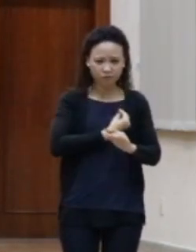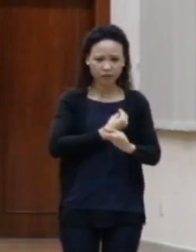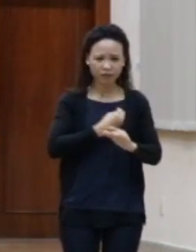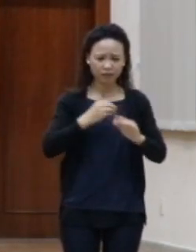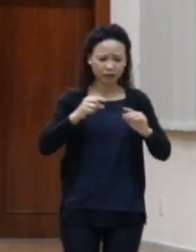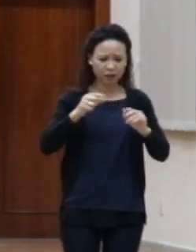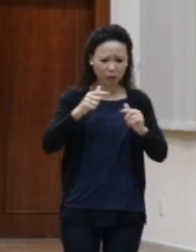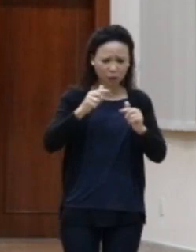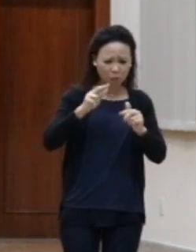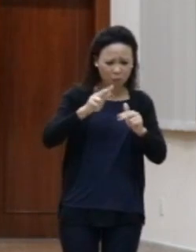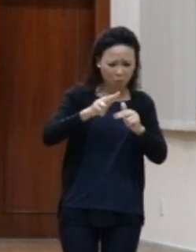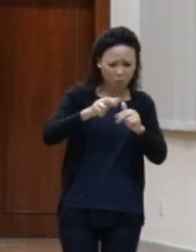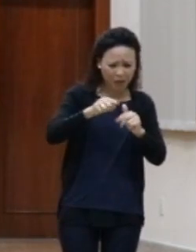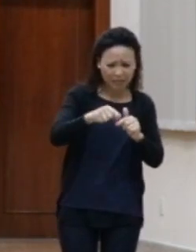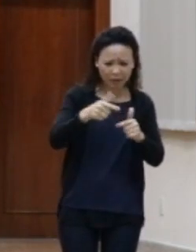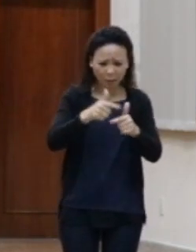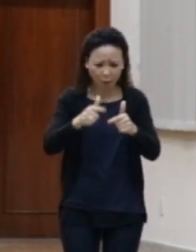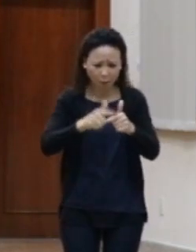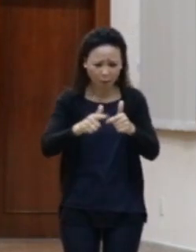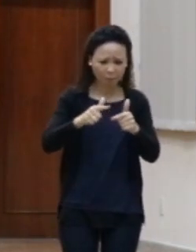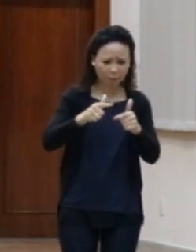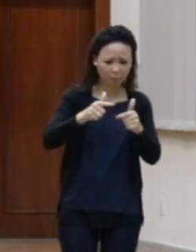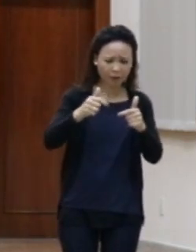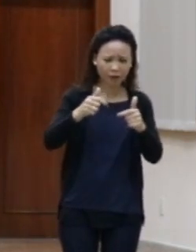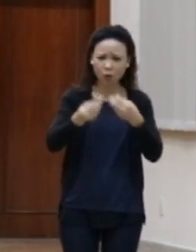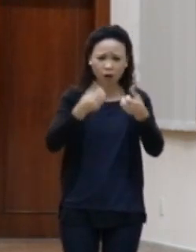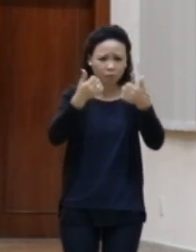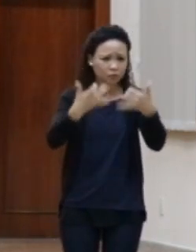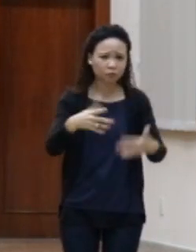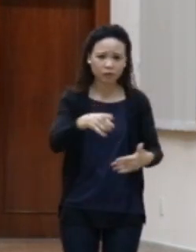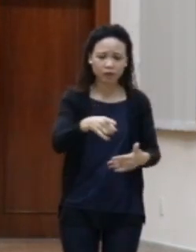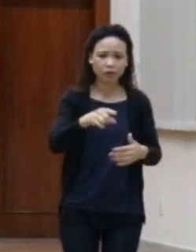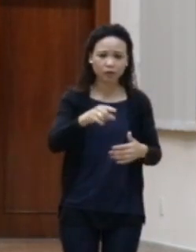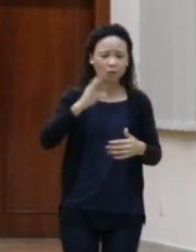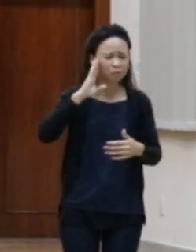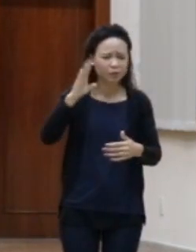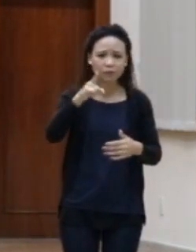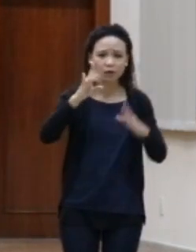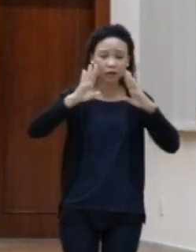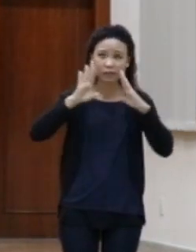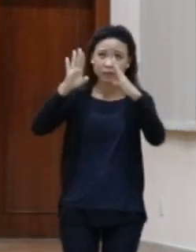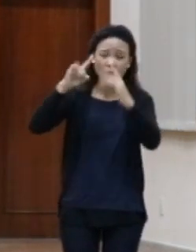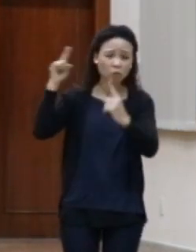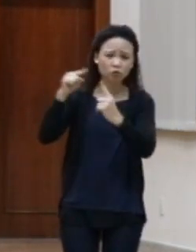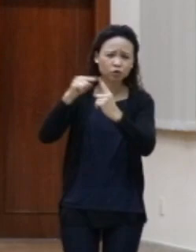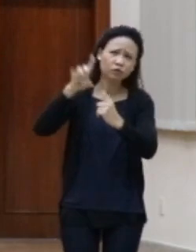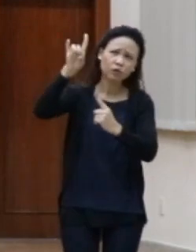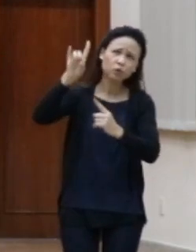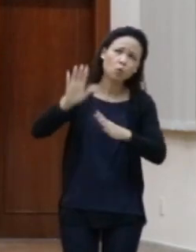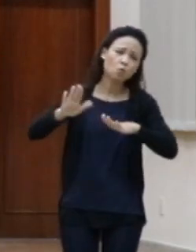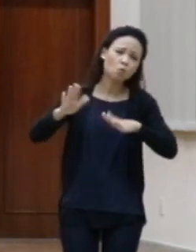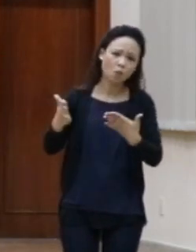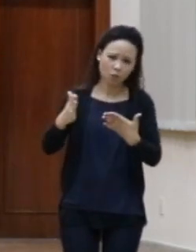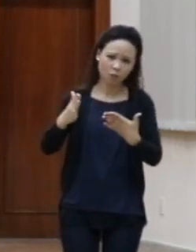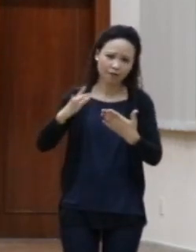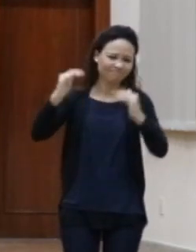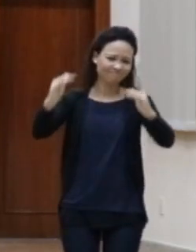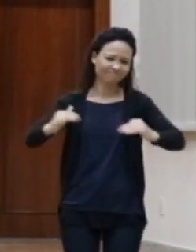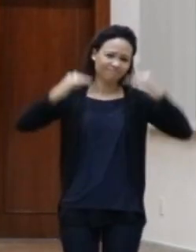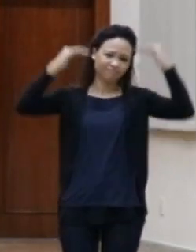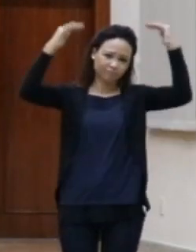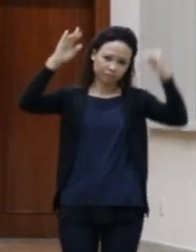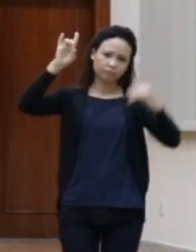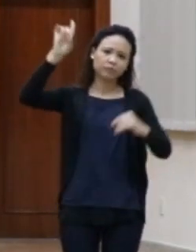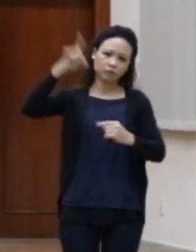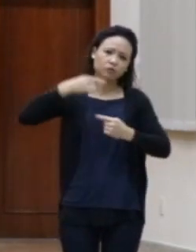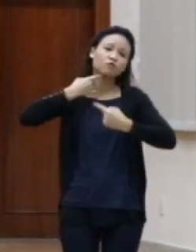coisas ruins que acontecem na sua vida, é o propósito soberano do nosso